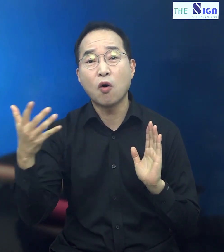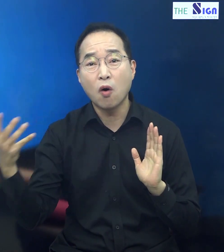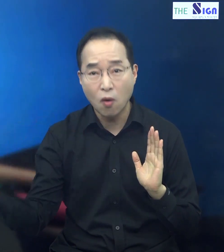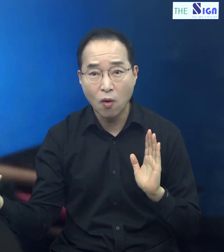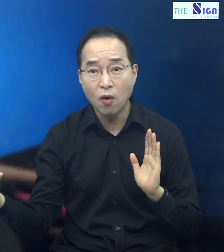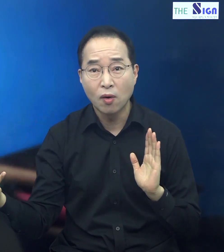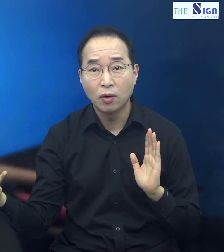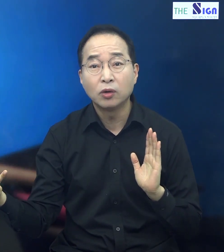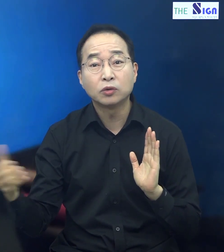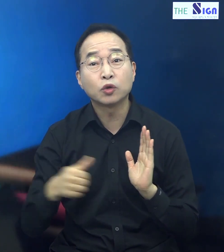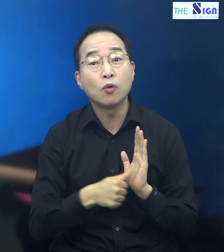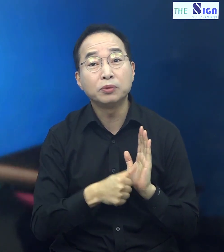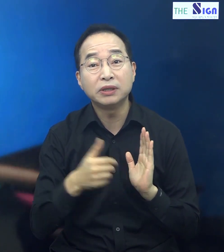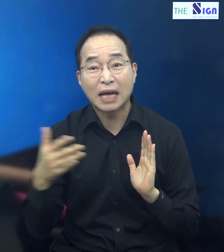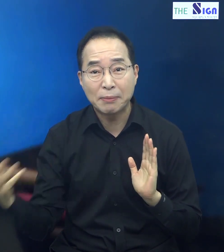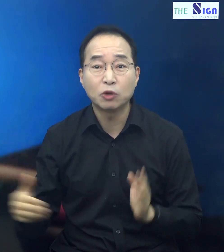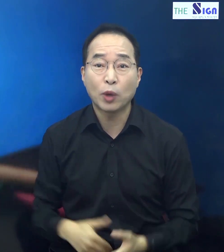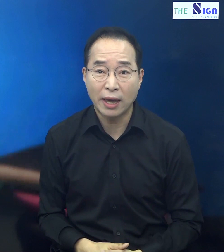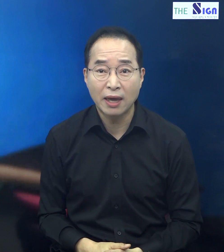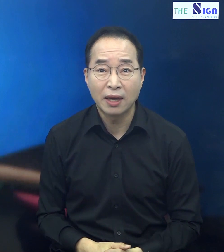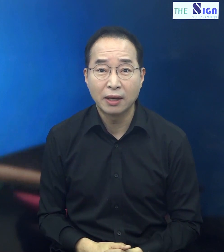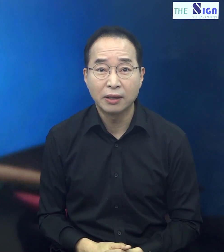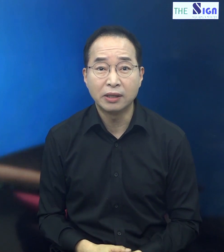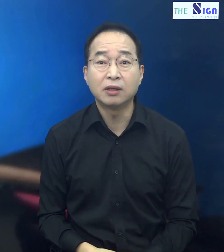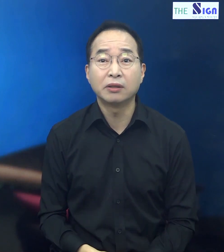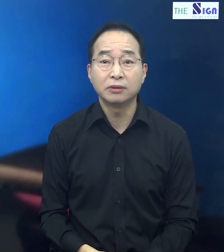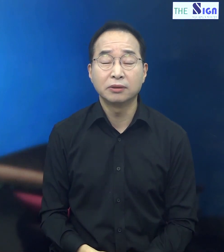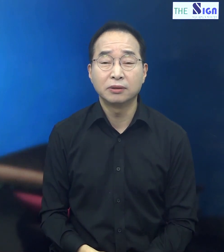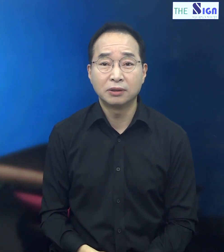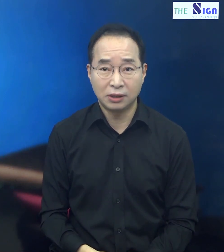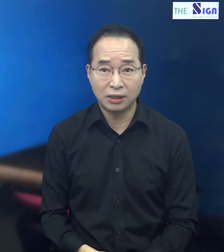있다고 소문나면 돼. 이런 뜻이 됩니다.